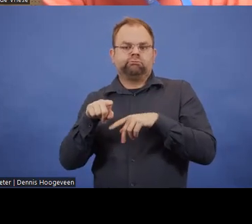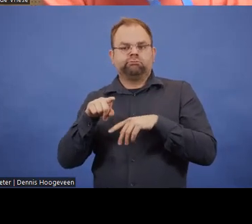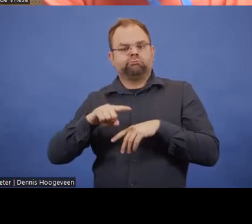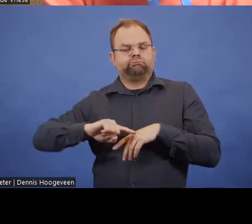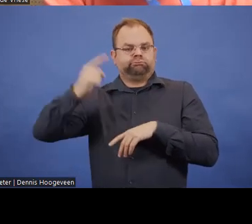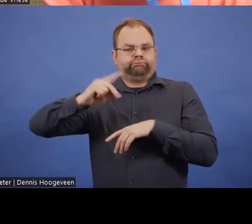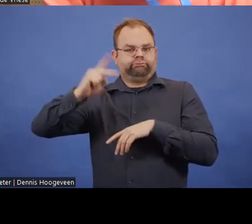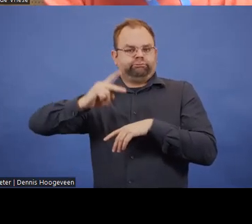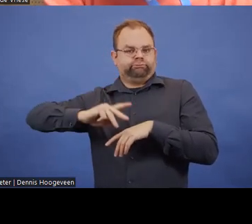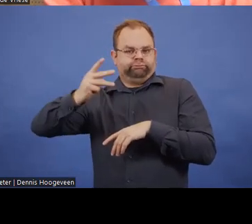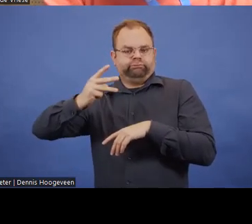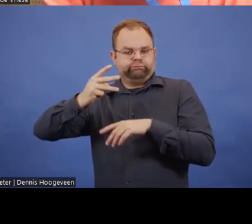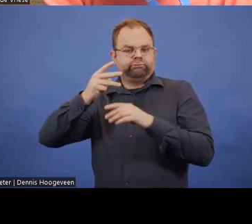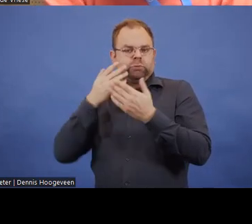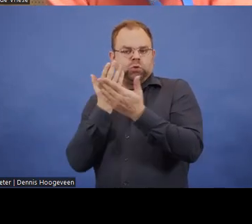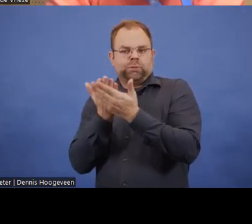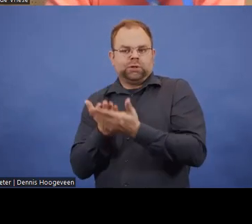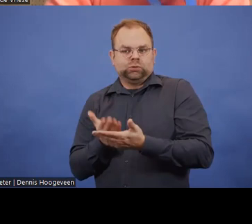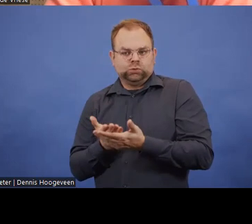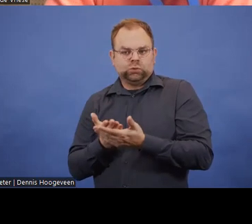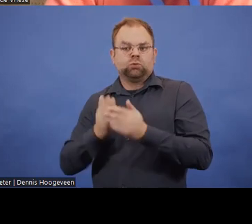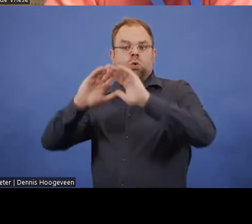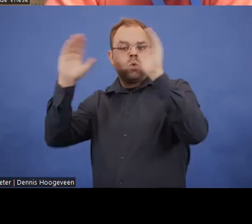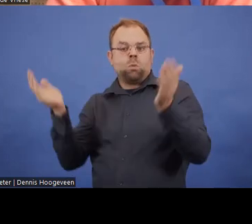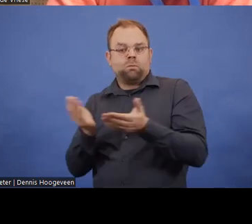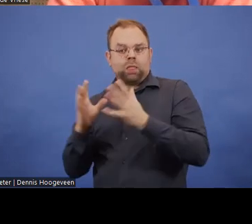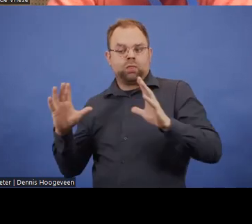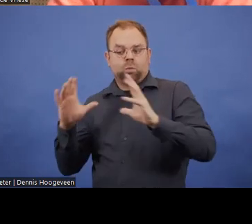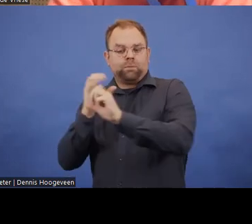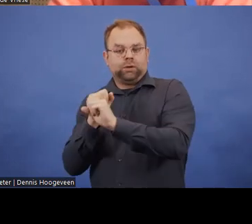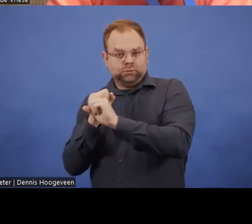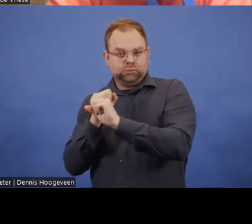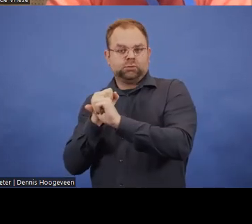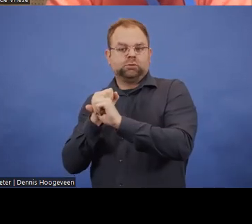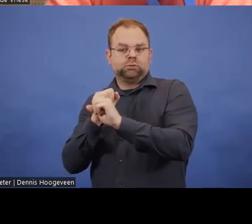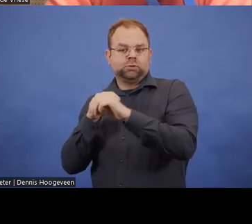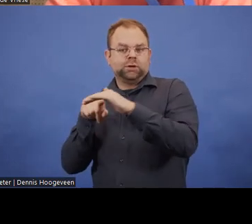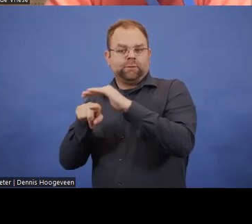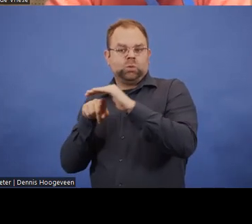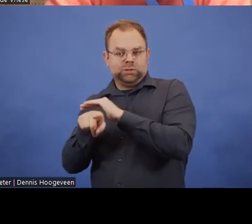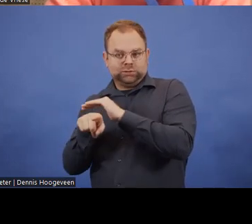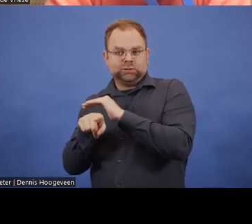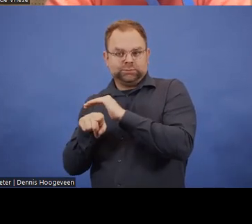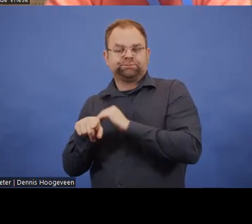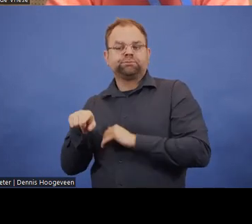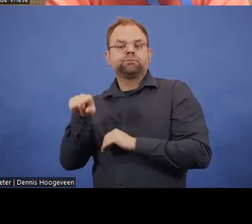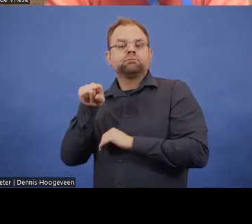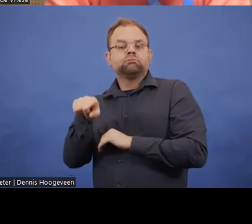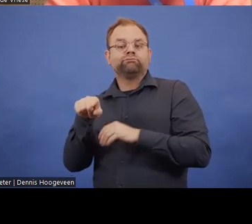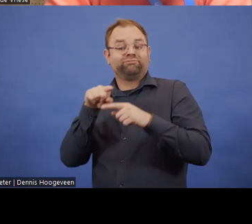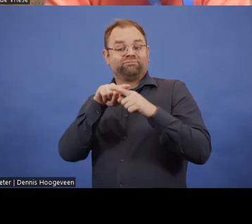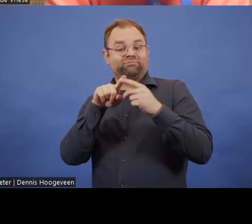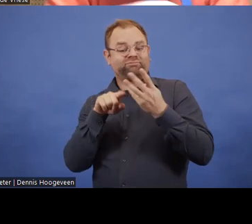recomendaciones clave, con los objetivos donde sea posible. En cuanto a los financieros, materiales